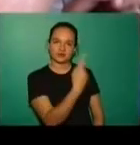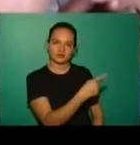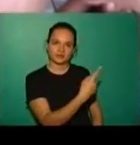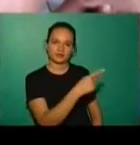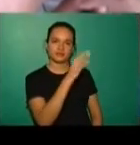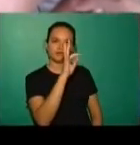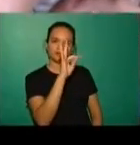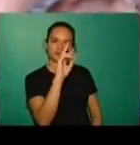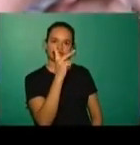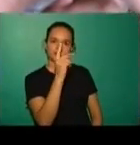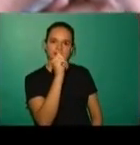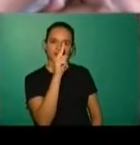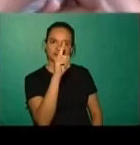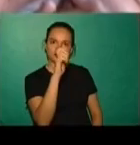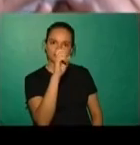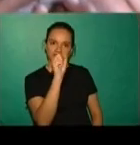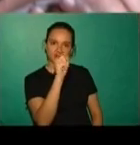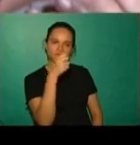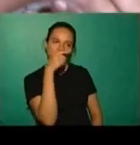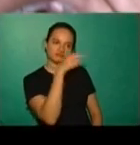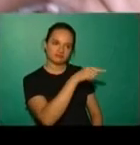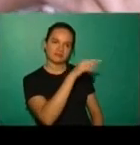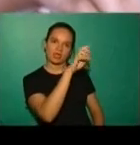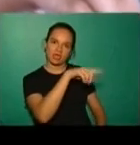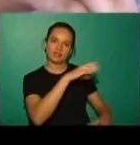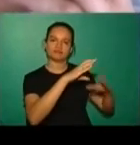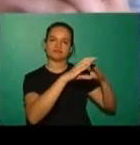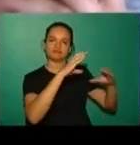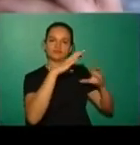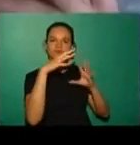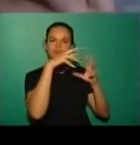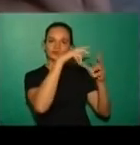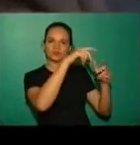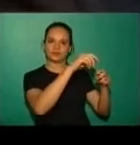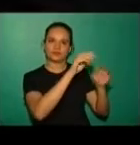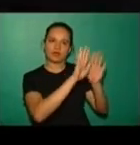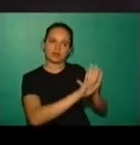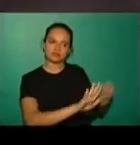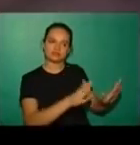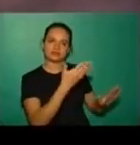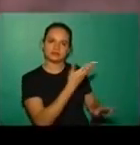Ele se chama Thales, e essa é sua forma de se comunicar com o mundo.